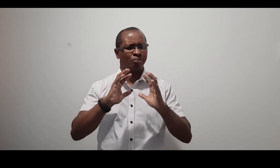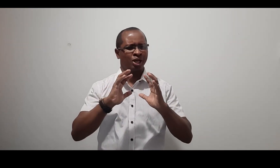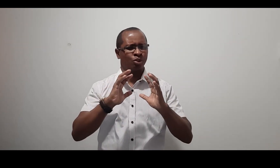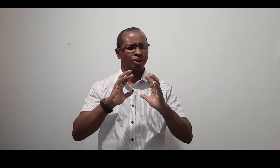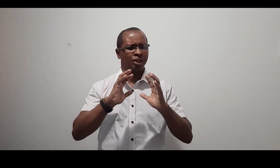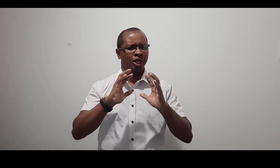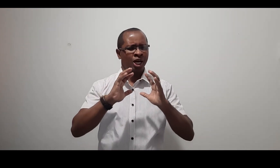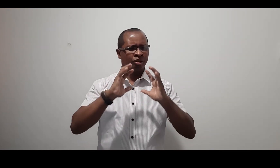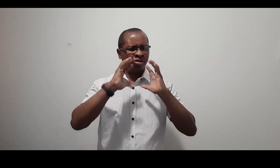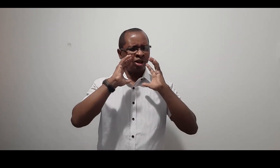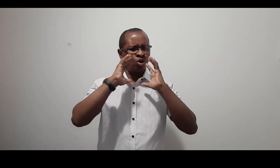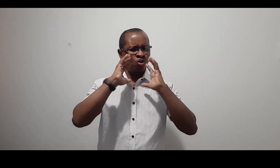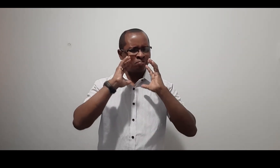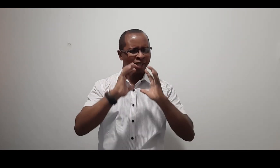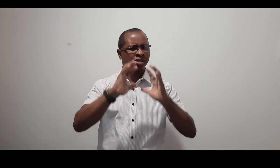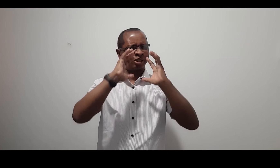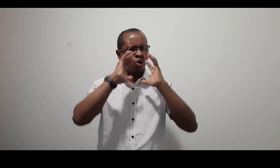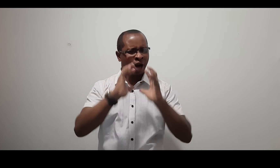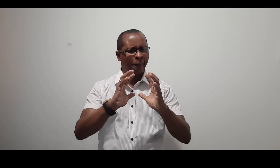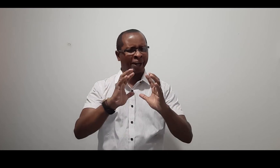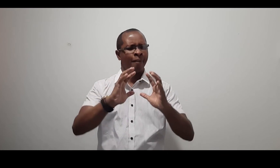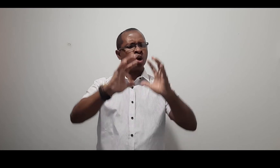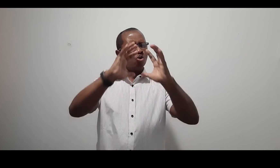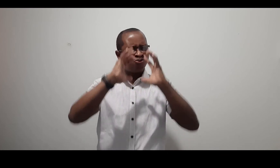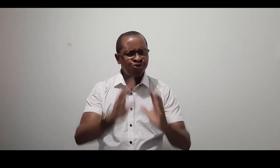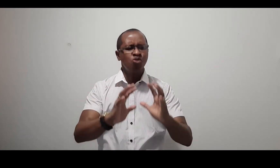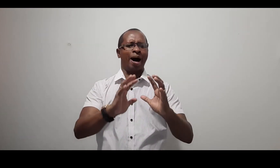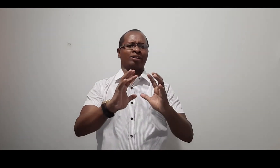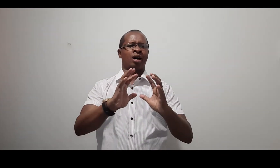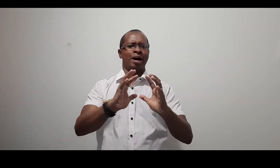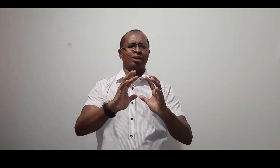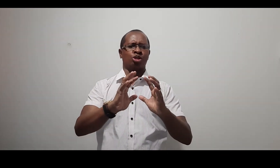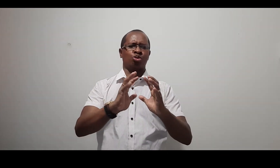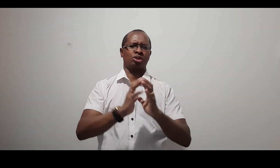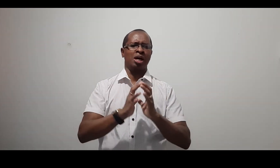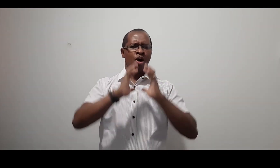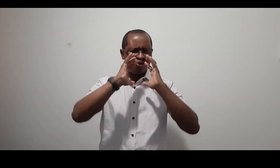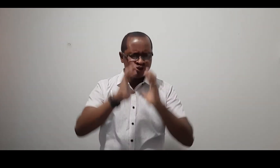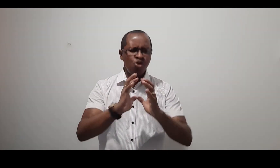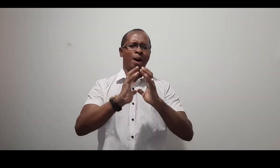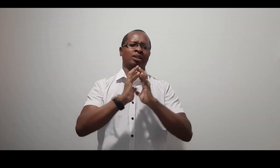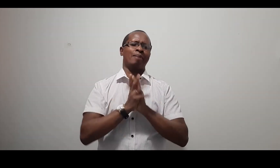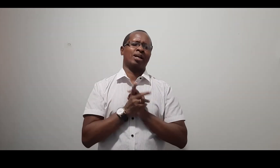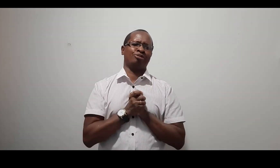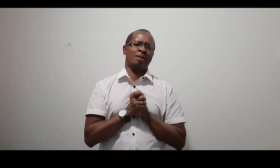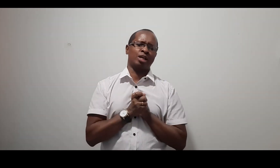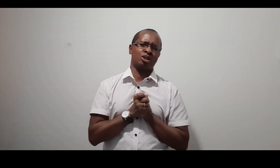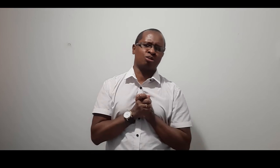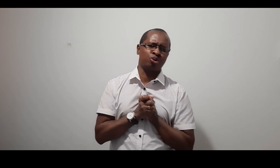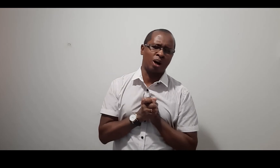andro ity tia ny ho masina ka ho lapany fo mahatamanan' jesosy fo mahatamanany fanahy masina ny fonao